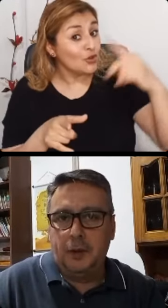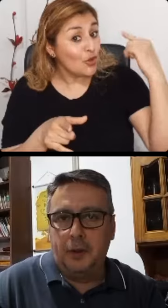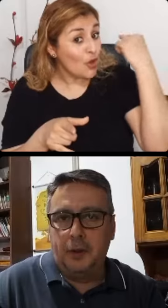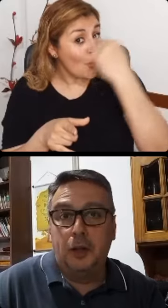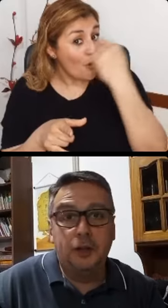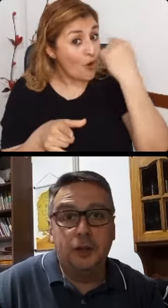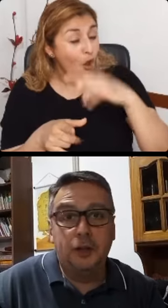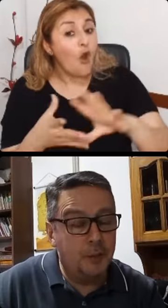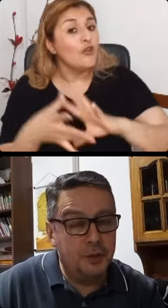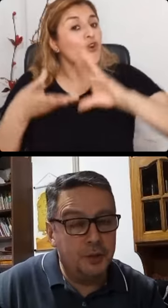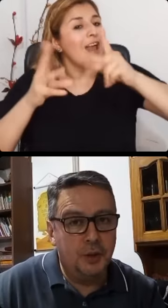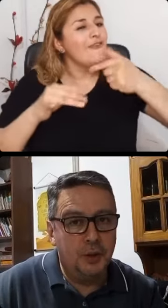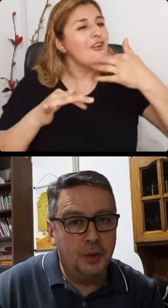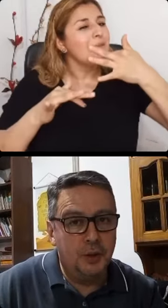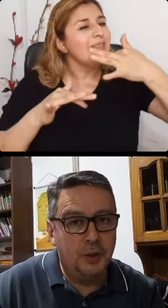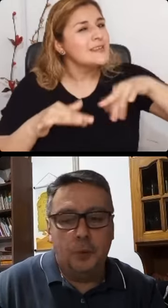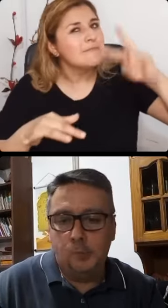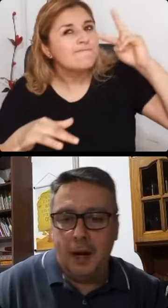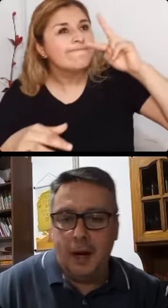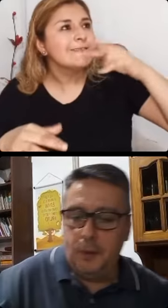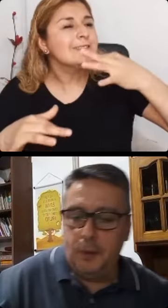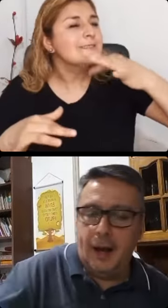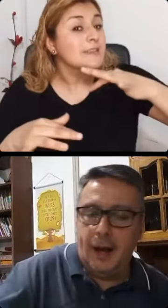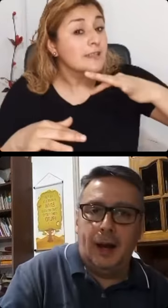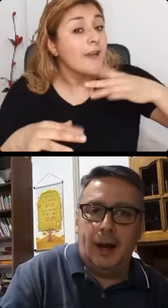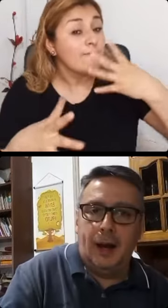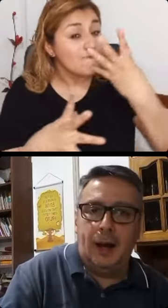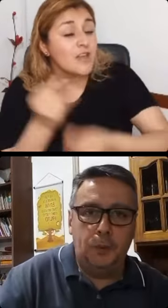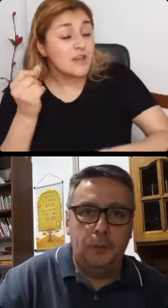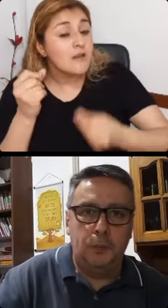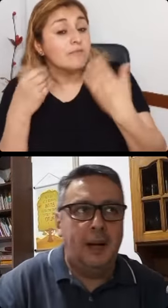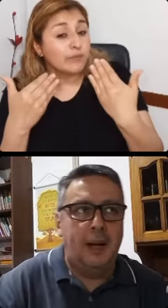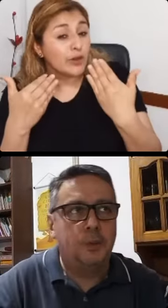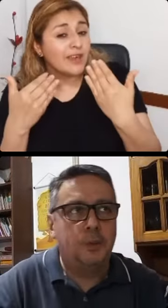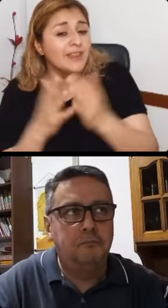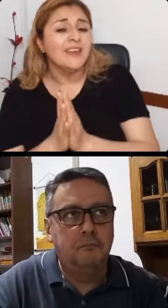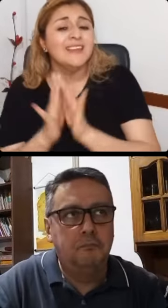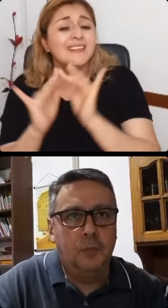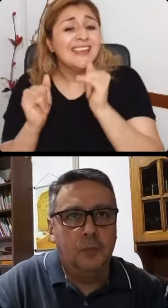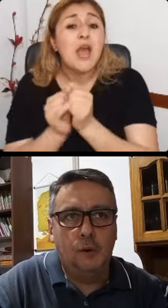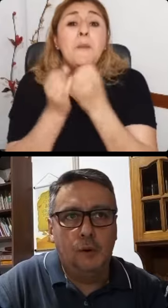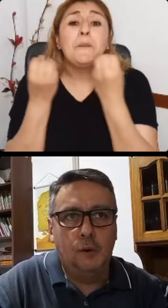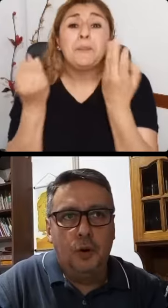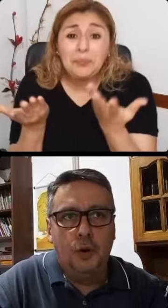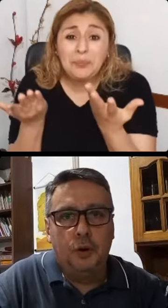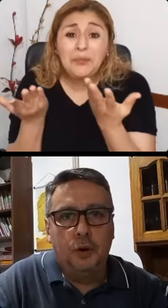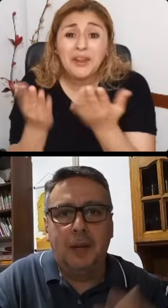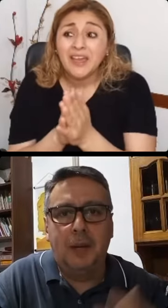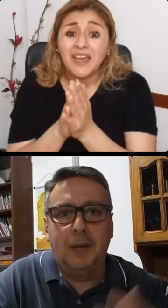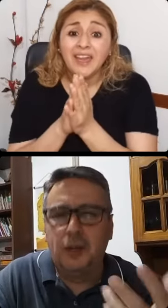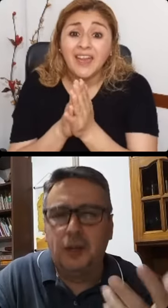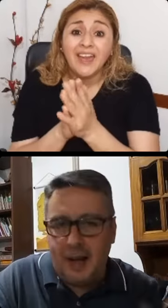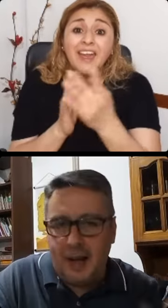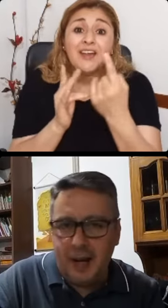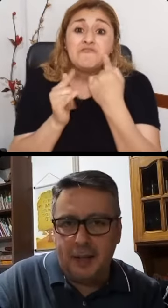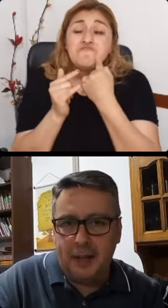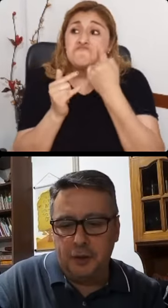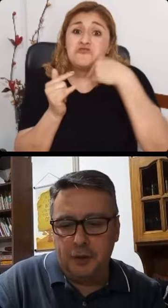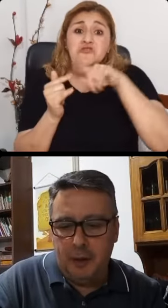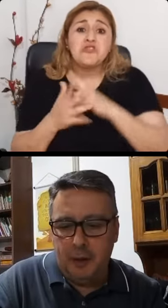porque no tenemos una buena un digamos un no tenemos de dónde